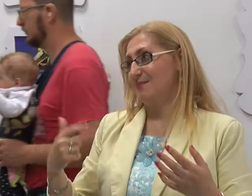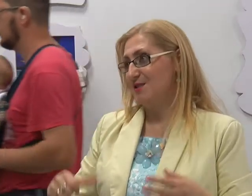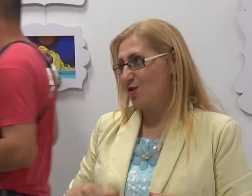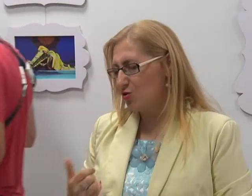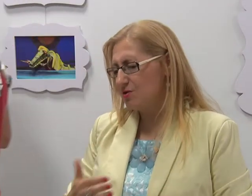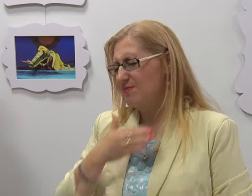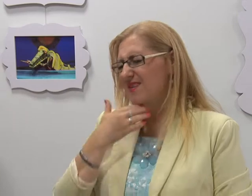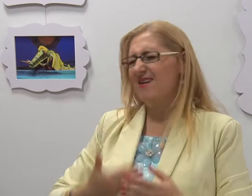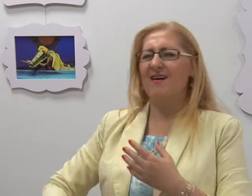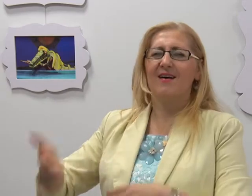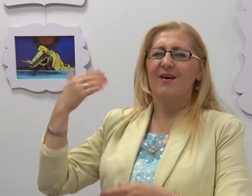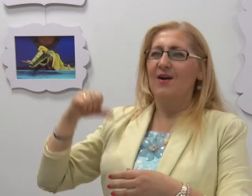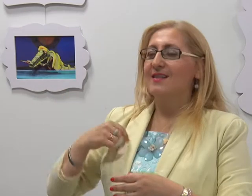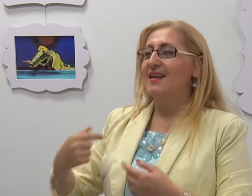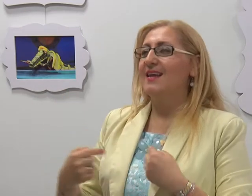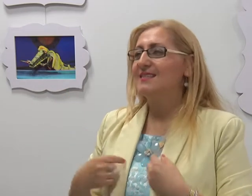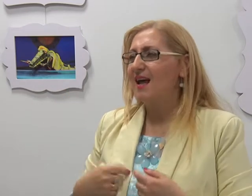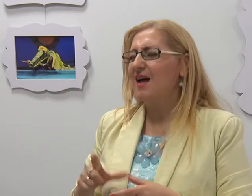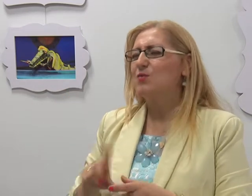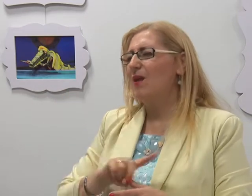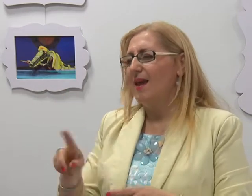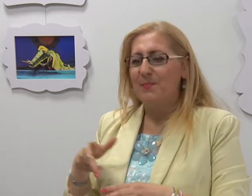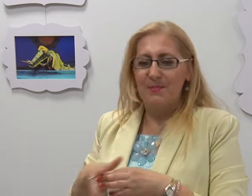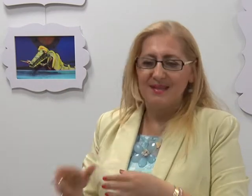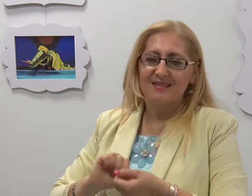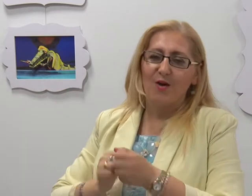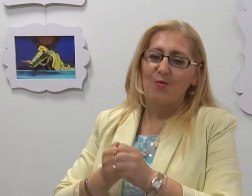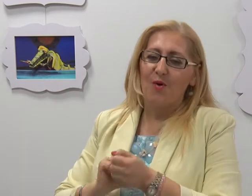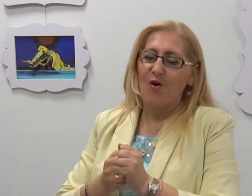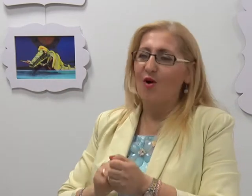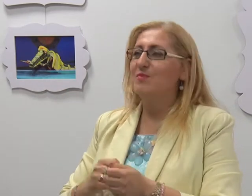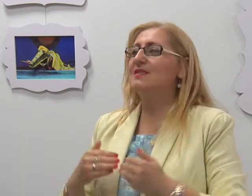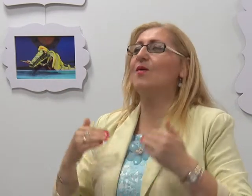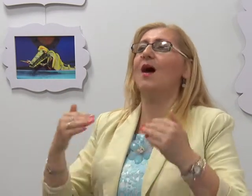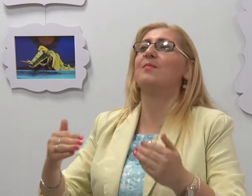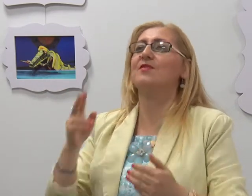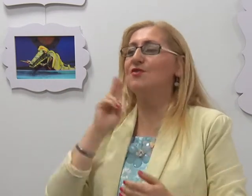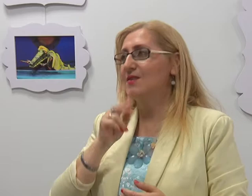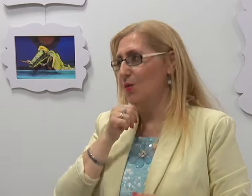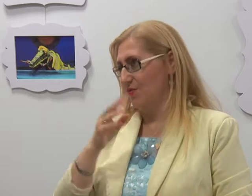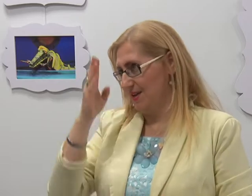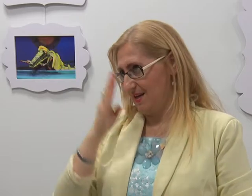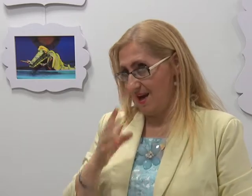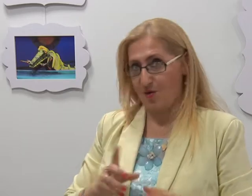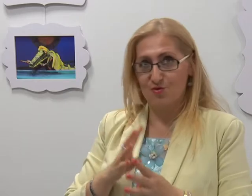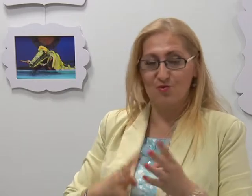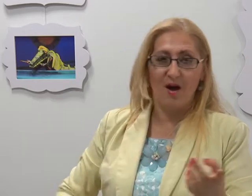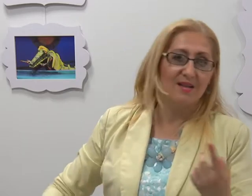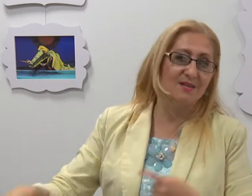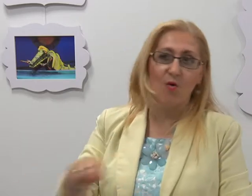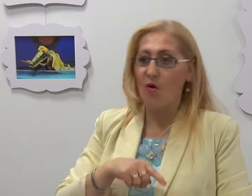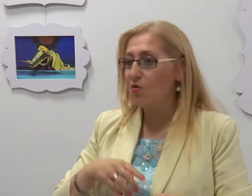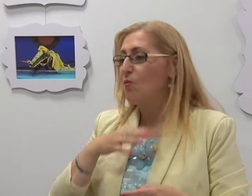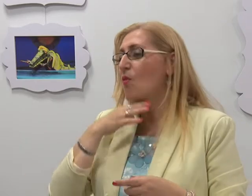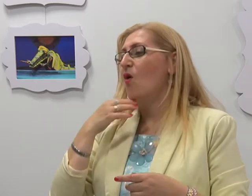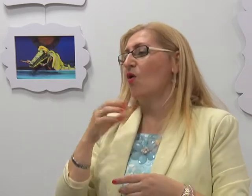je to eto 70 godina. Mnogo, mnogo godina rade iza nas, neprestane borbe za unapređenje položaja